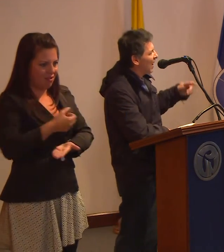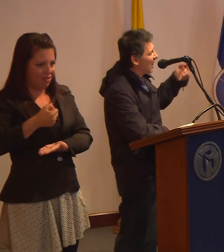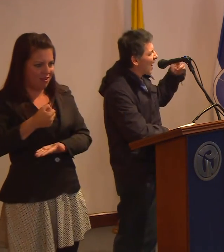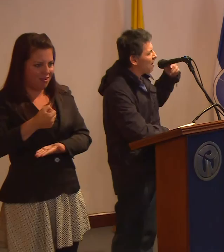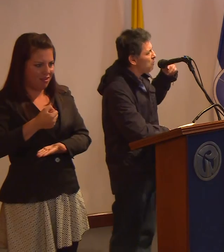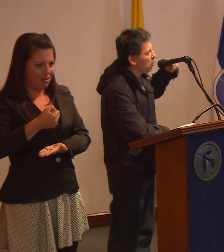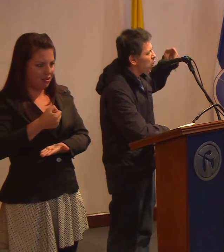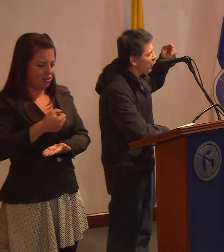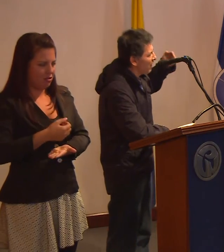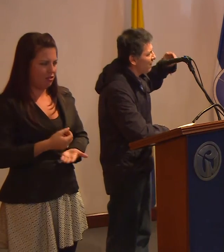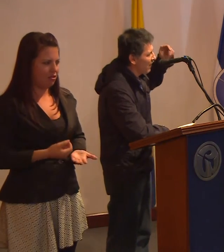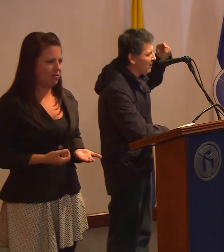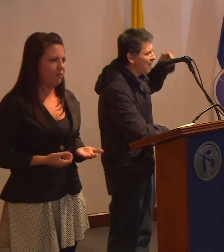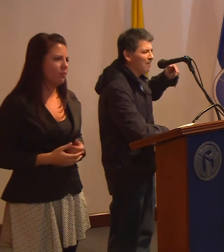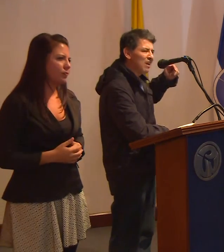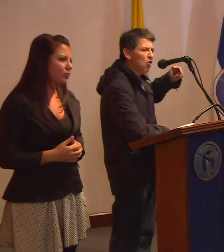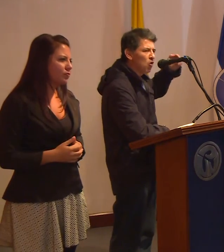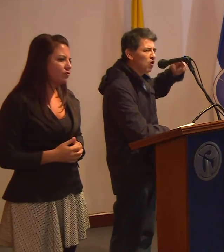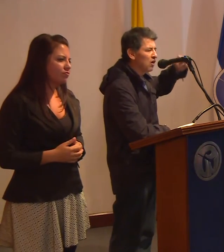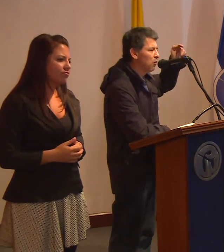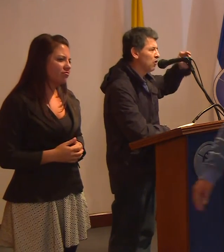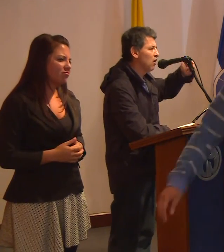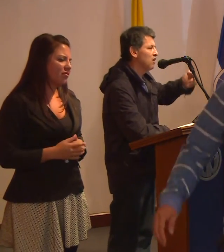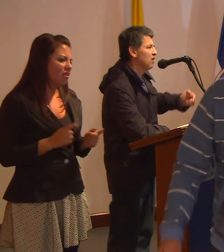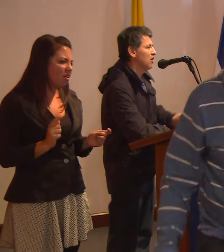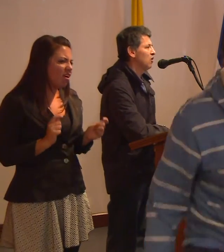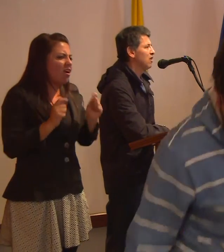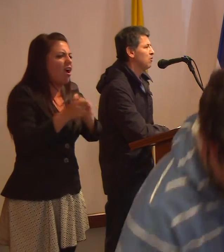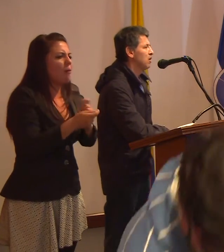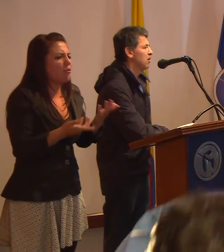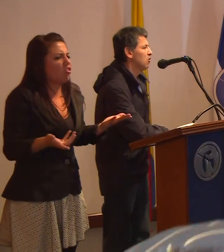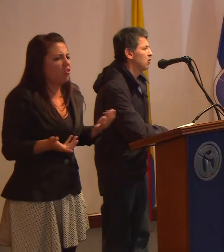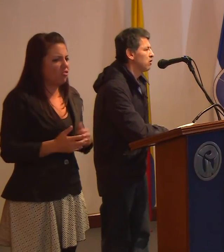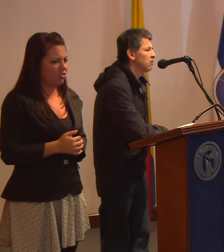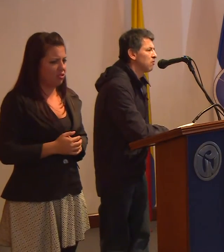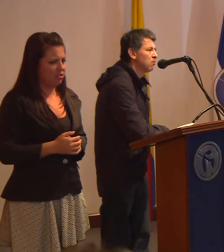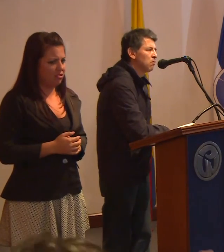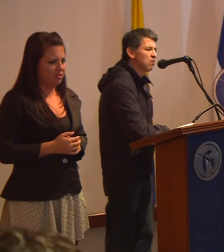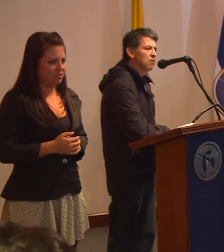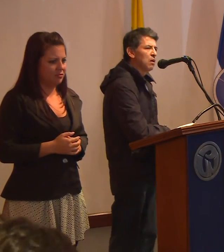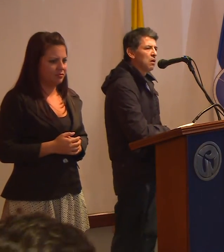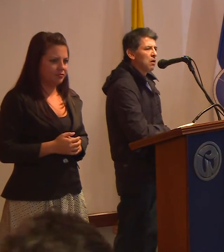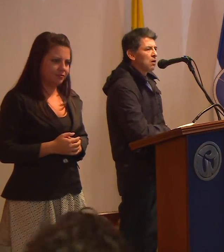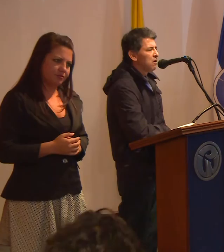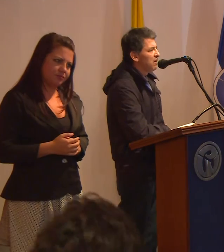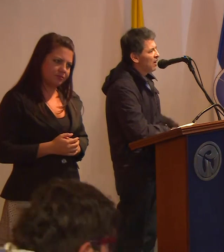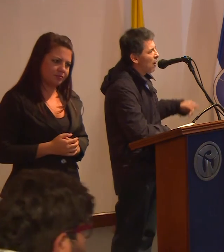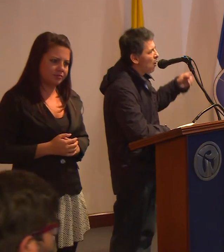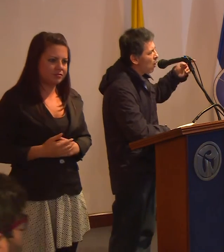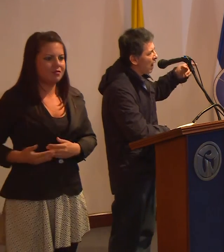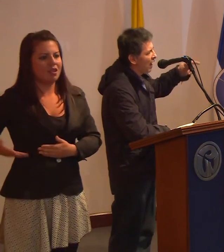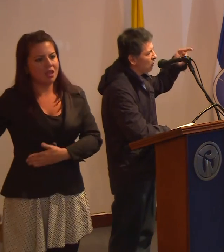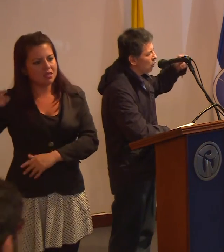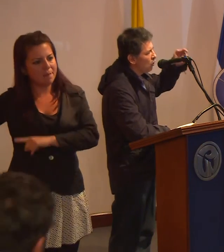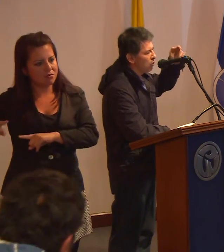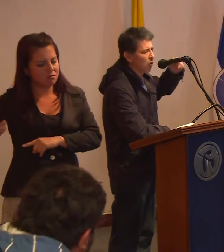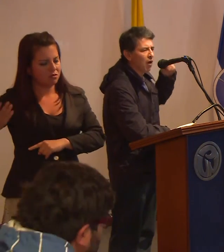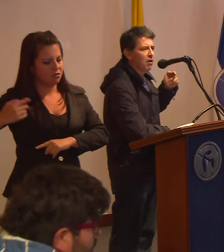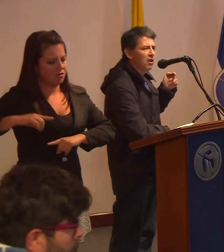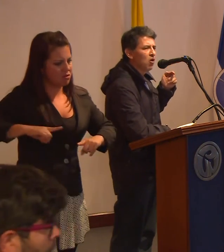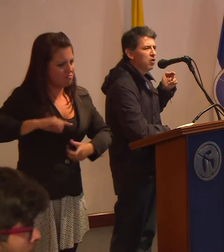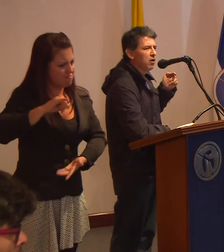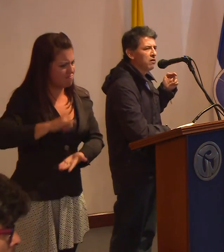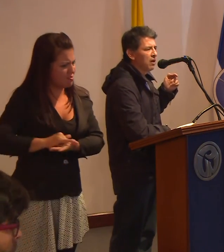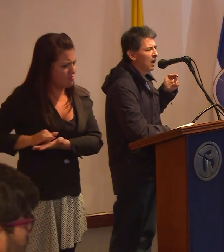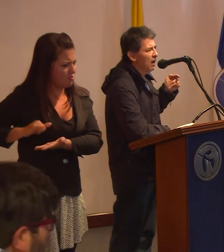¿Dónde está el cambio en ese sentido con respecto a las anteriores administraciones? Si se va a abocar a todos los